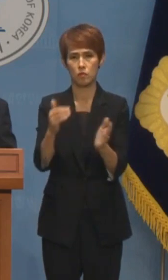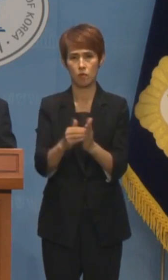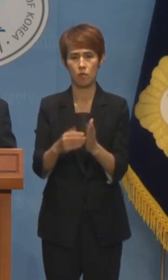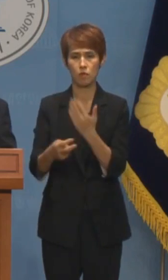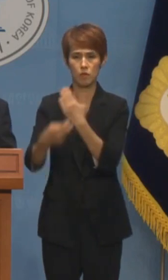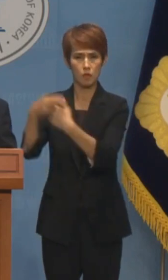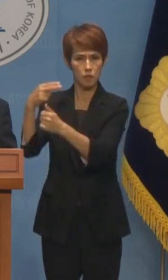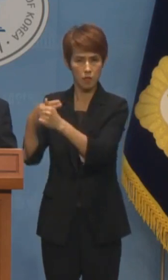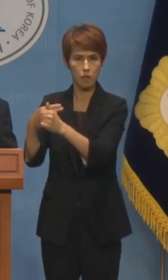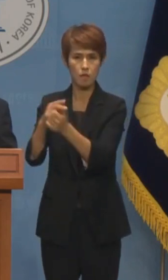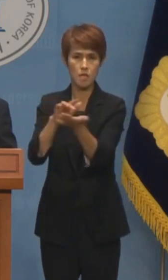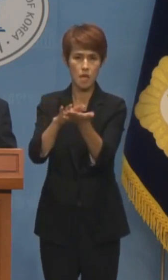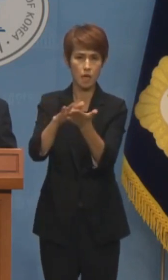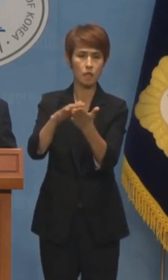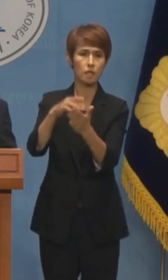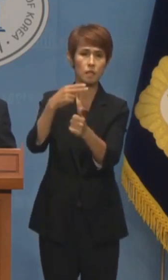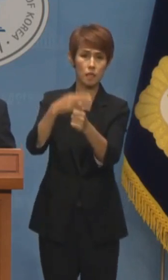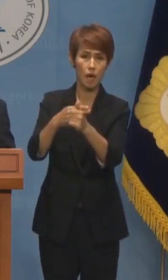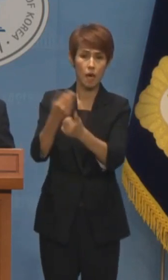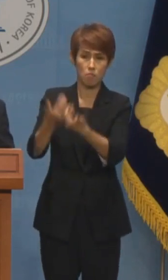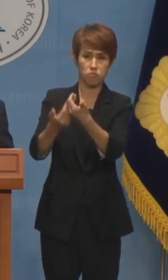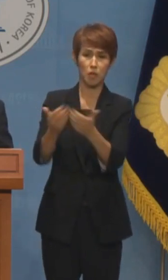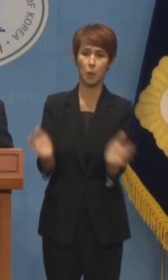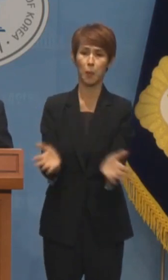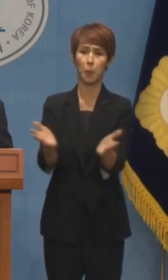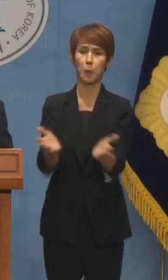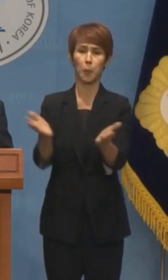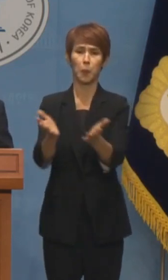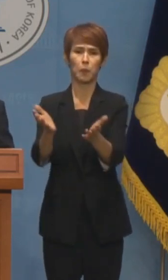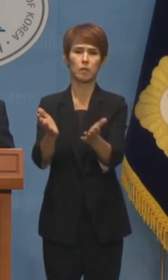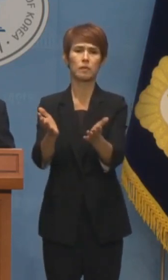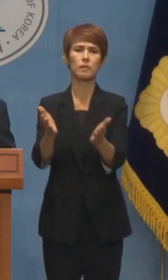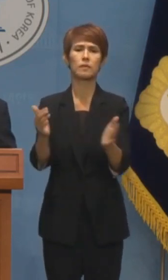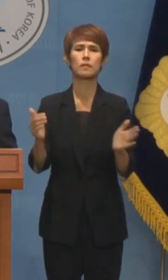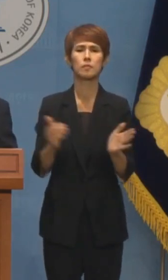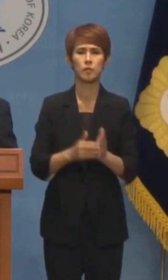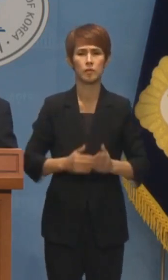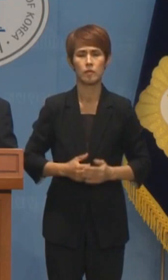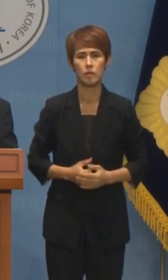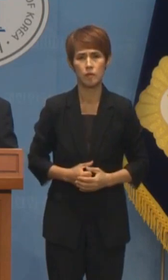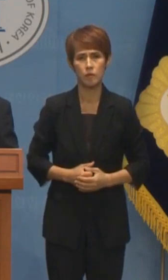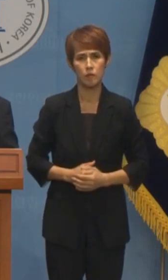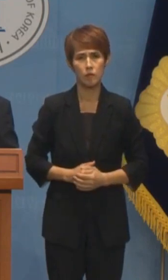의료기사, 약사와의 갈등을 부추겨 왔습니다.